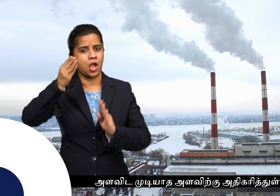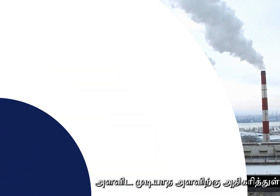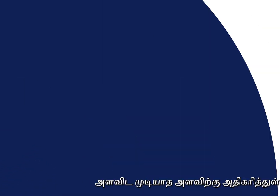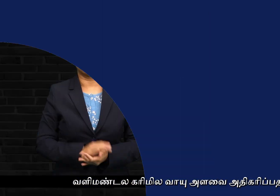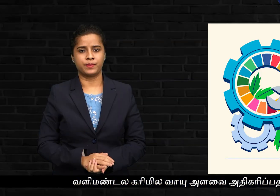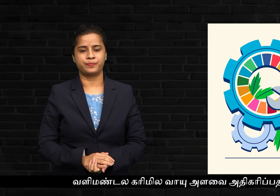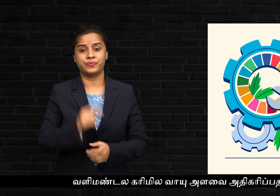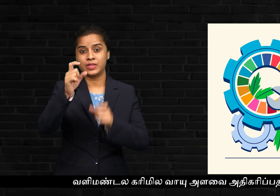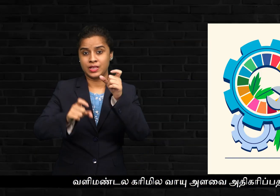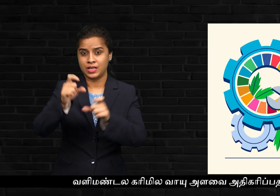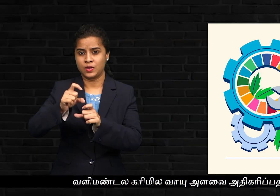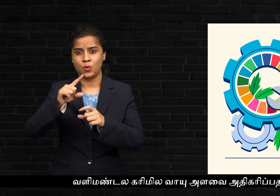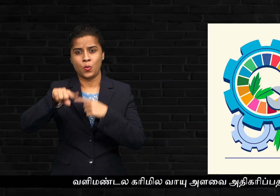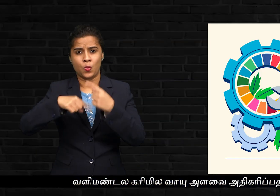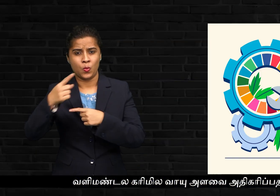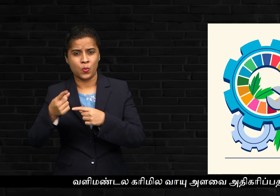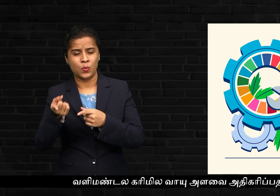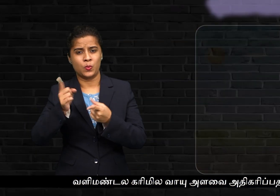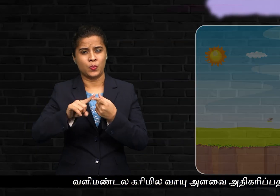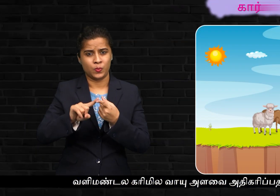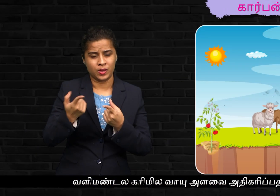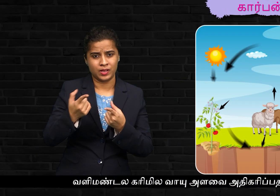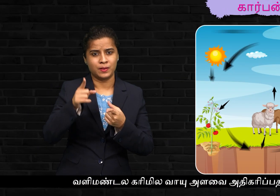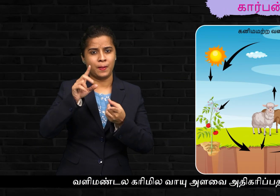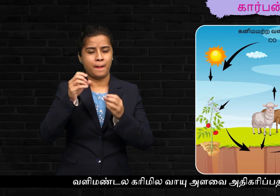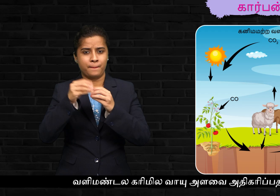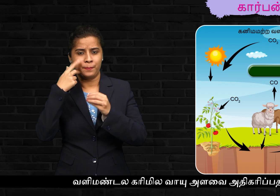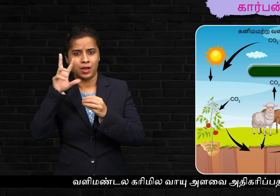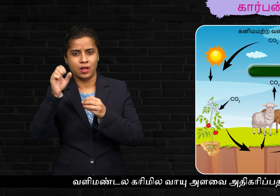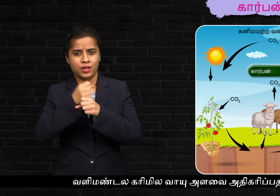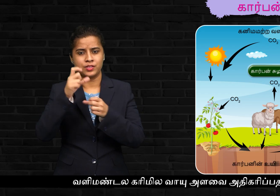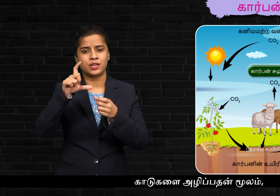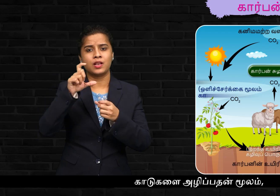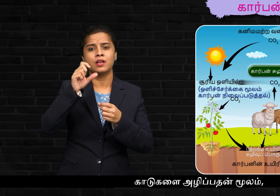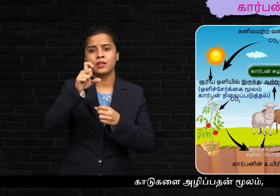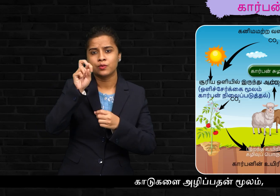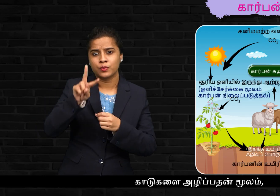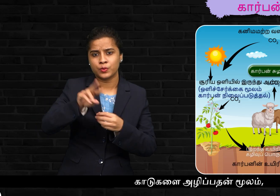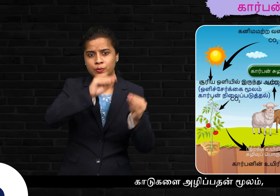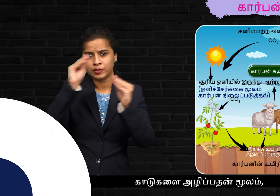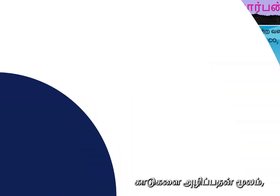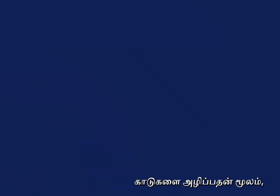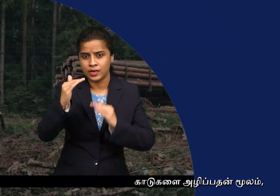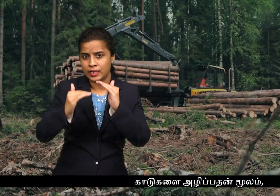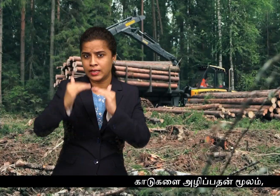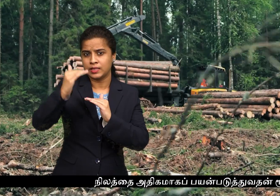அதிகரித்துள்ளன. வளிமண்டல கரிமல வாயு அளவை அதிகரிப்பதன் மூலம், காடுகளை அழிப்பதன் மூலம்,